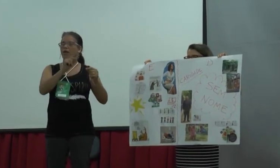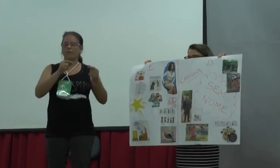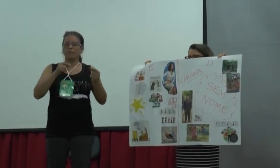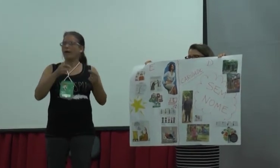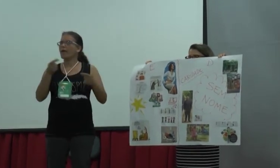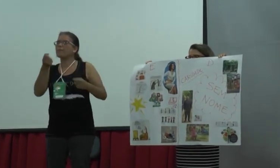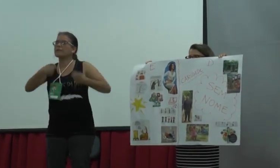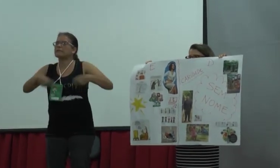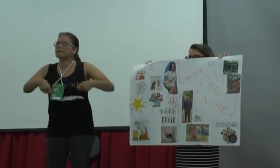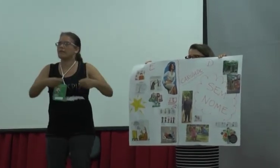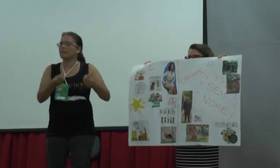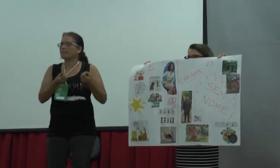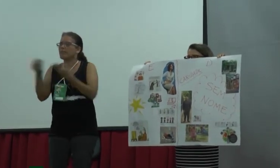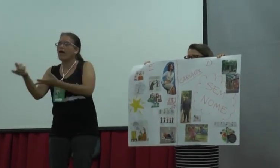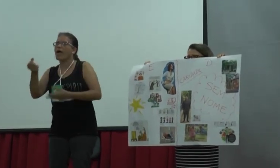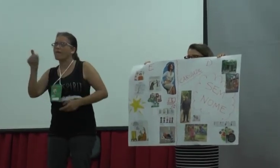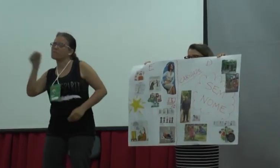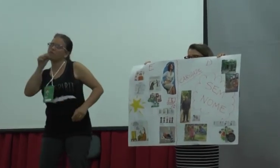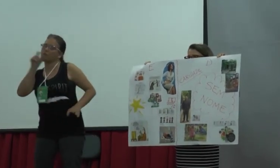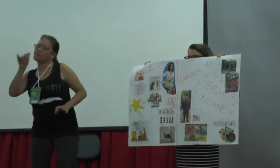Família.